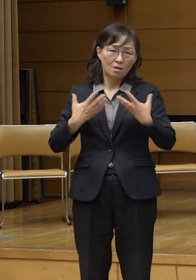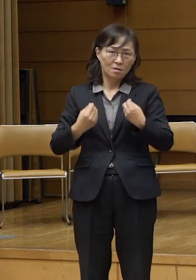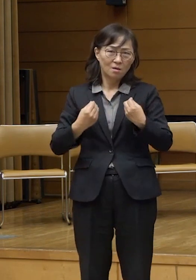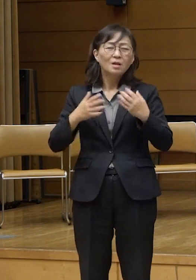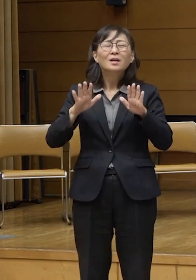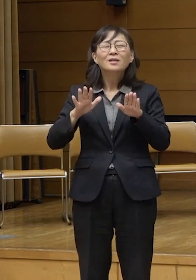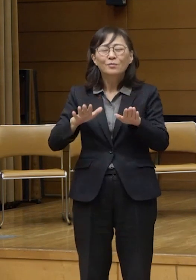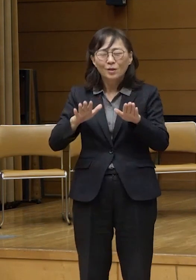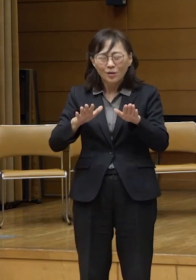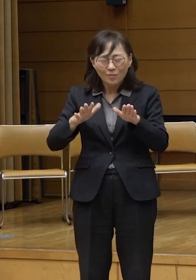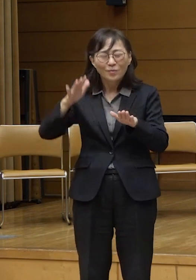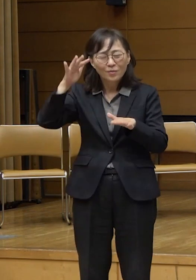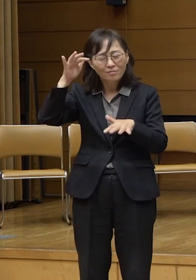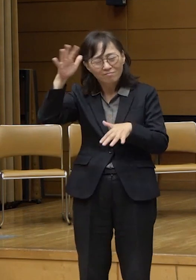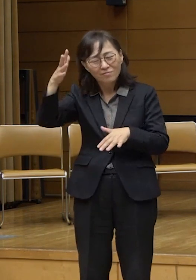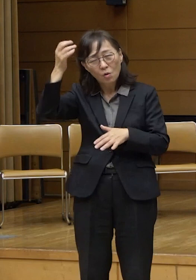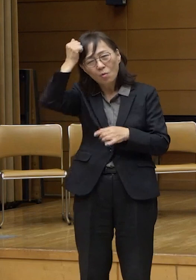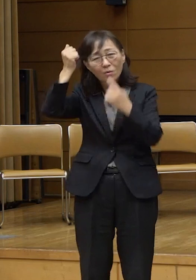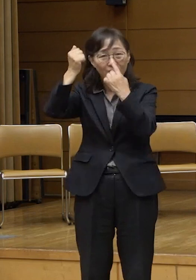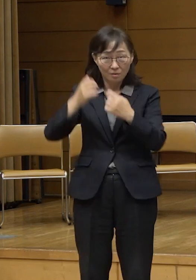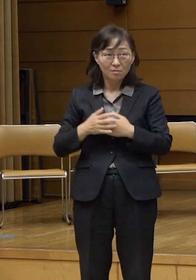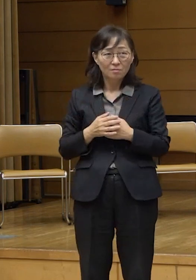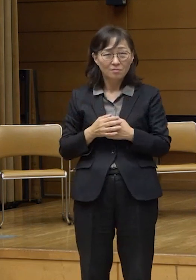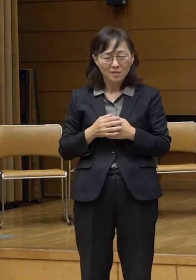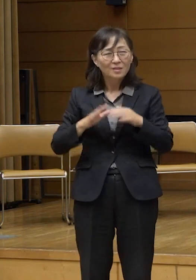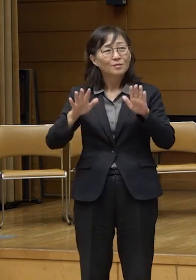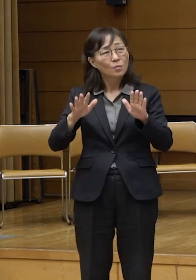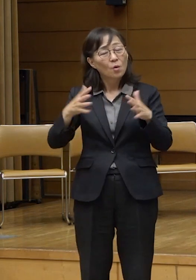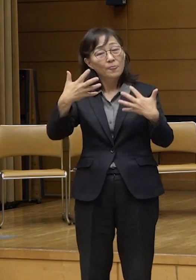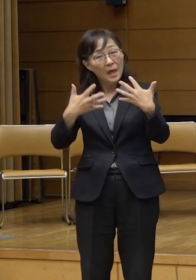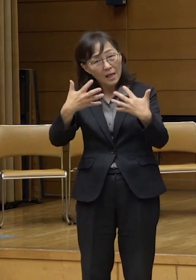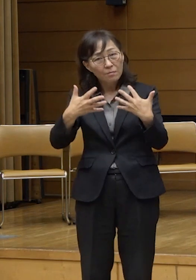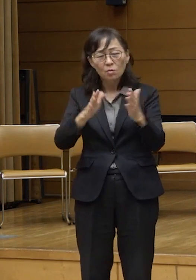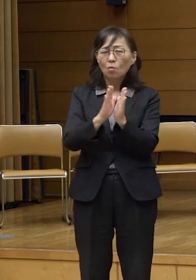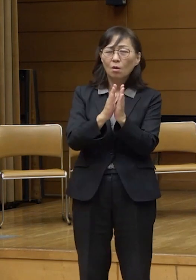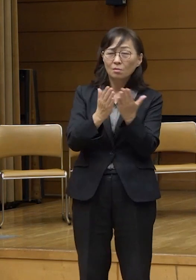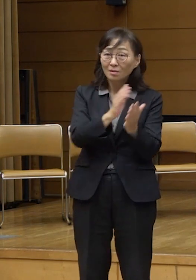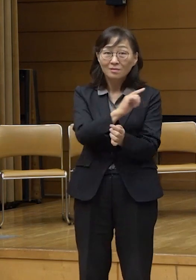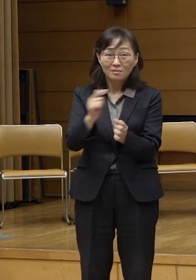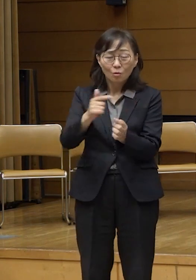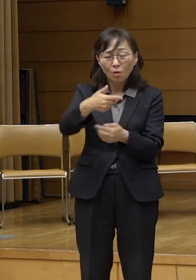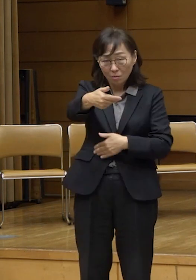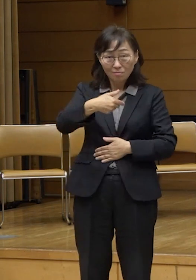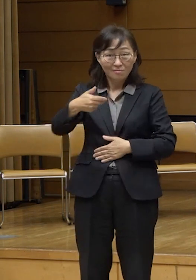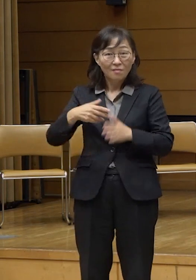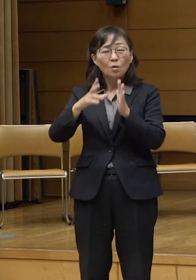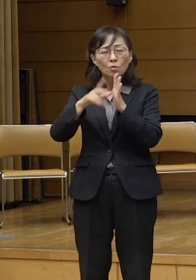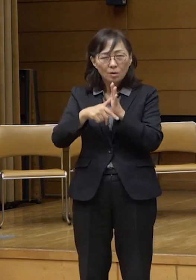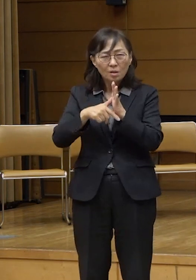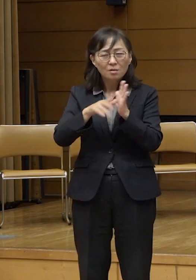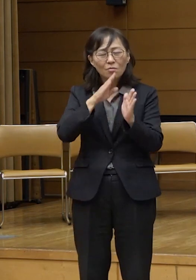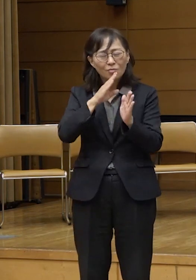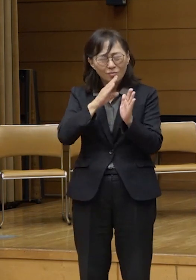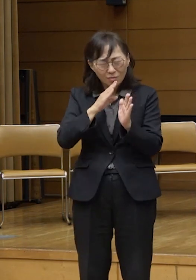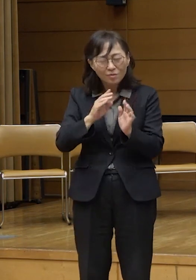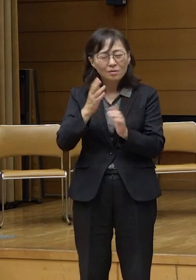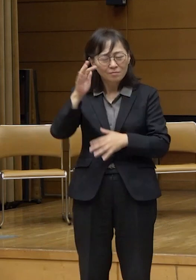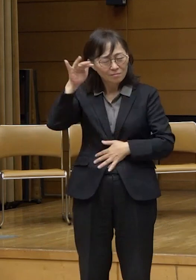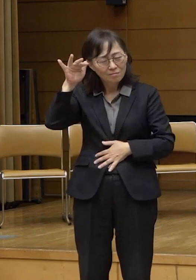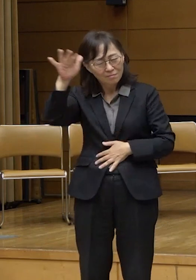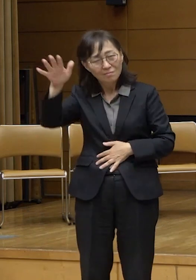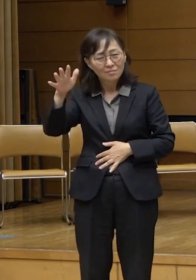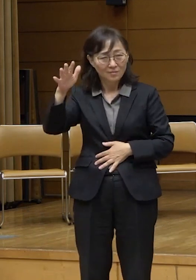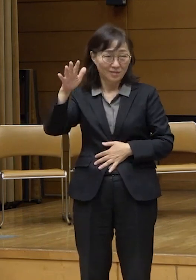でありまして、毎回気づきをいただいていますし、今日は初めて三味先生のマスク取った姿を気づかせていただきありがとうございました。